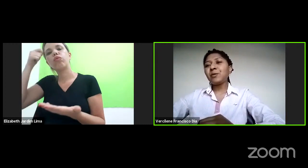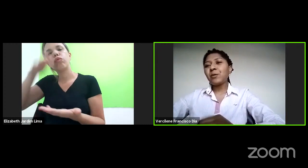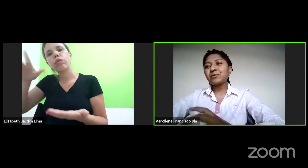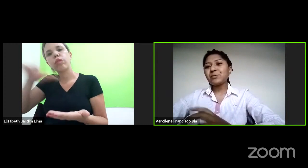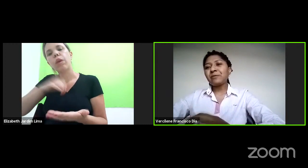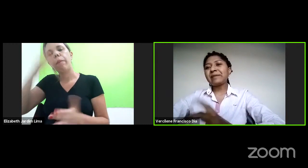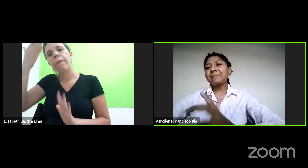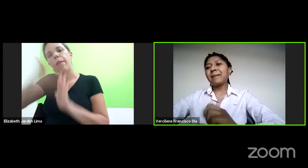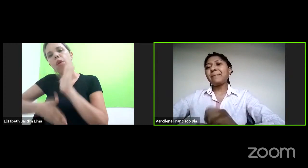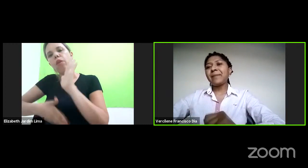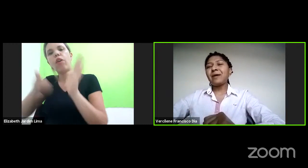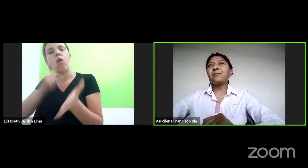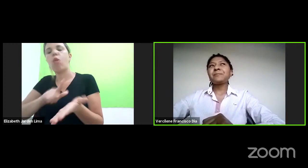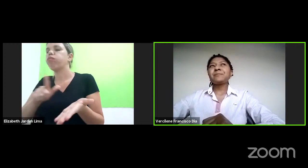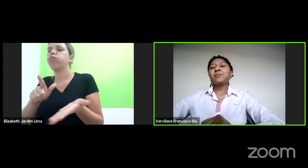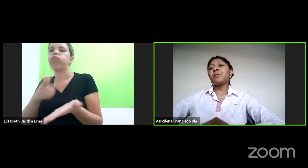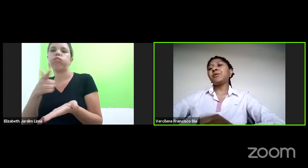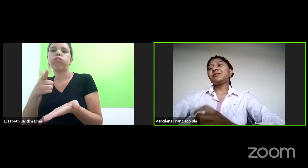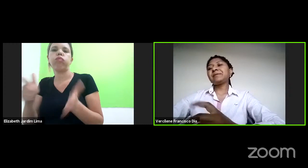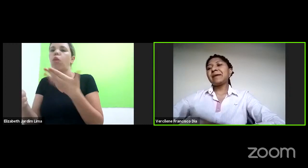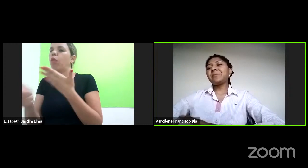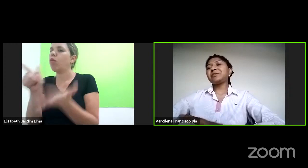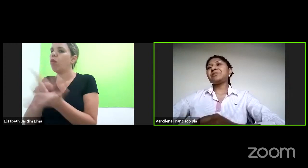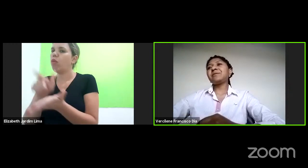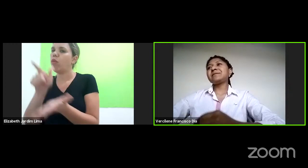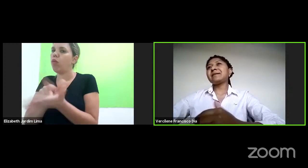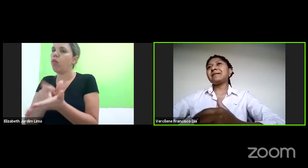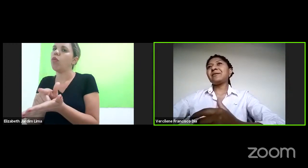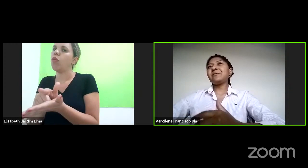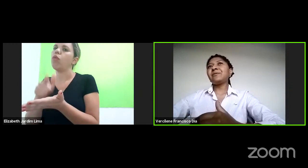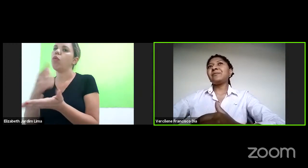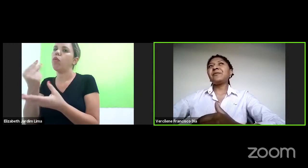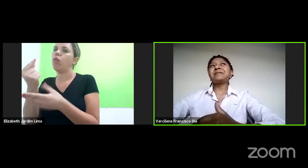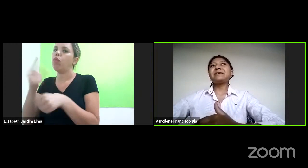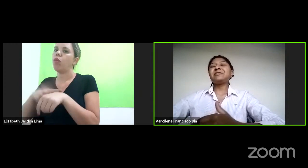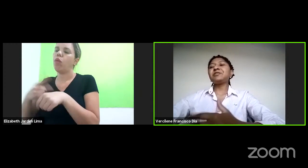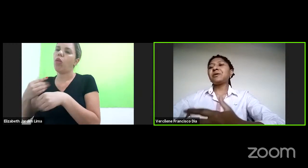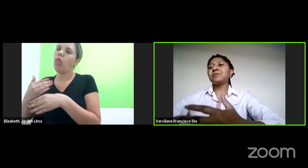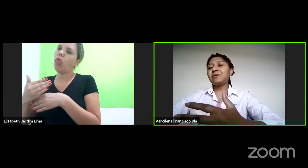a gente não tem papel. Por muito tempo a gente não